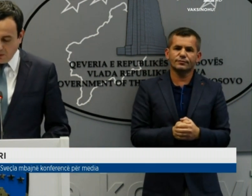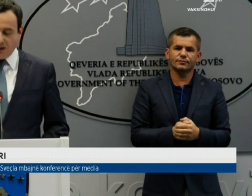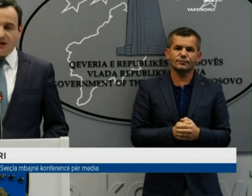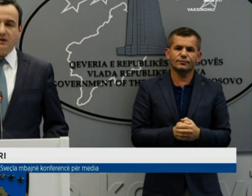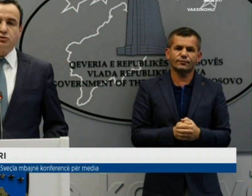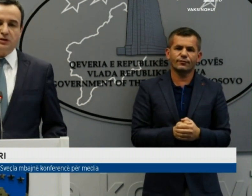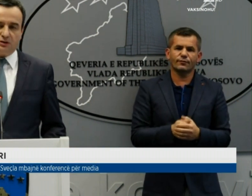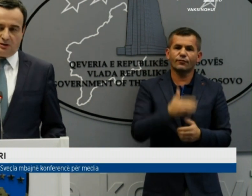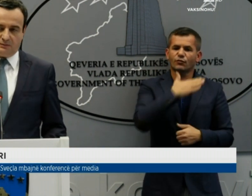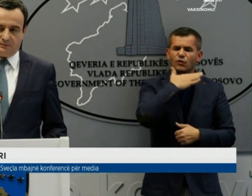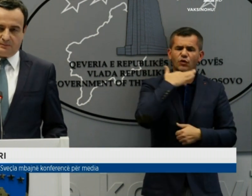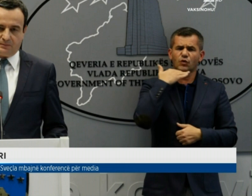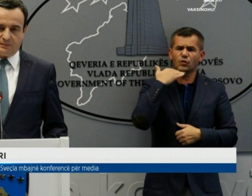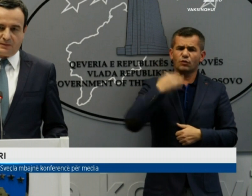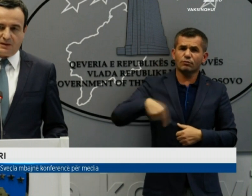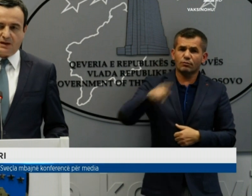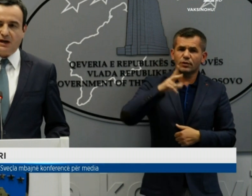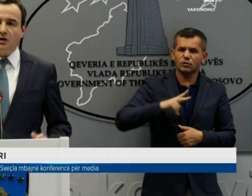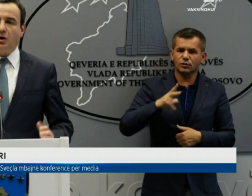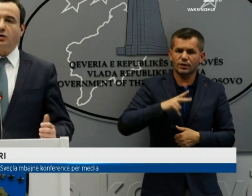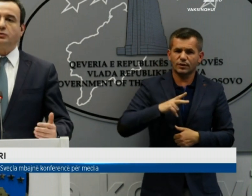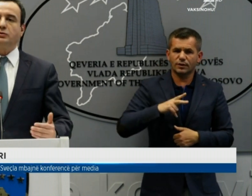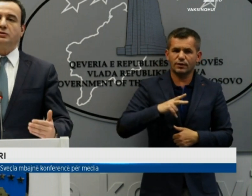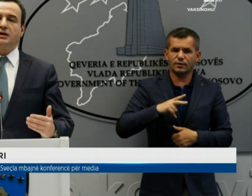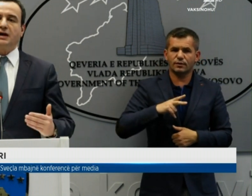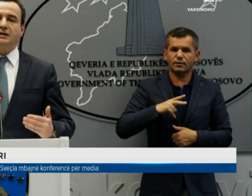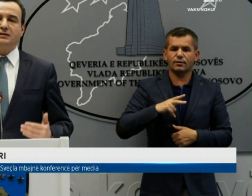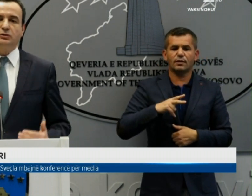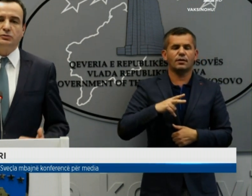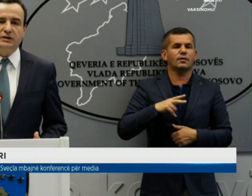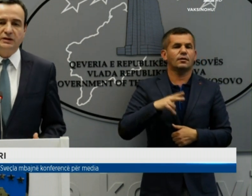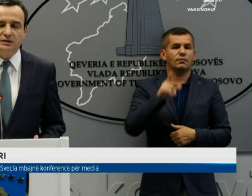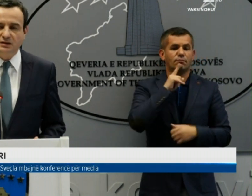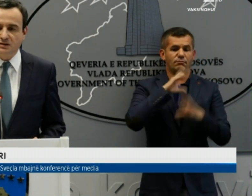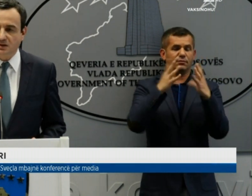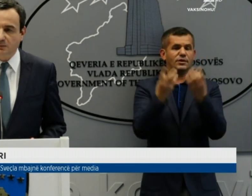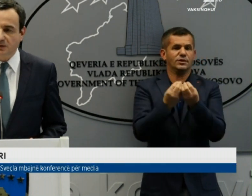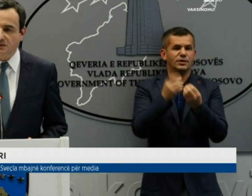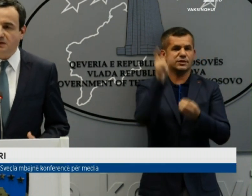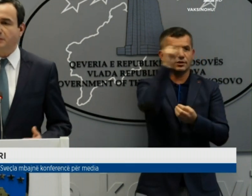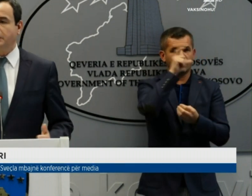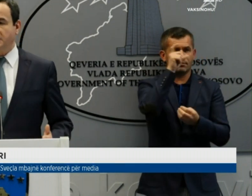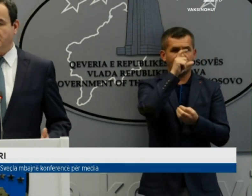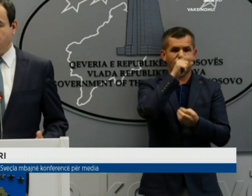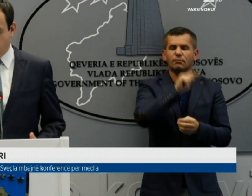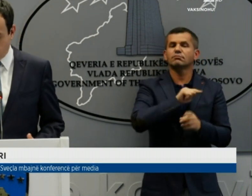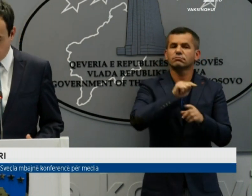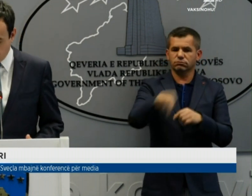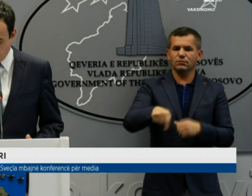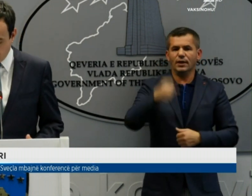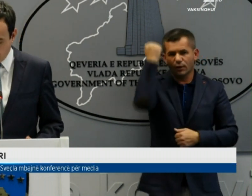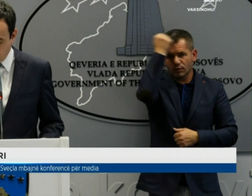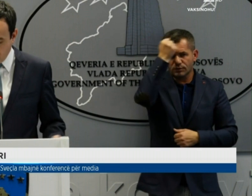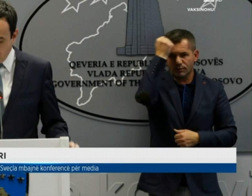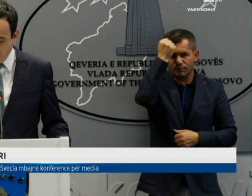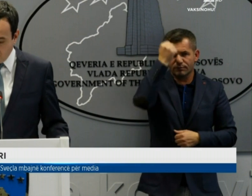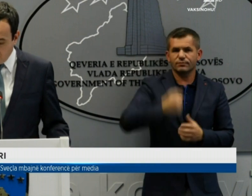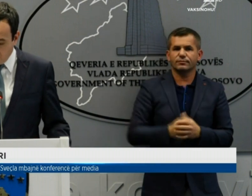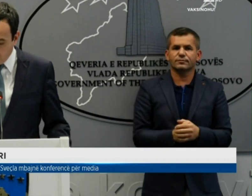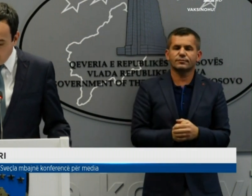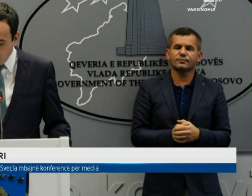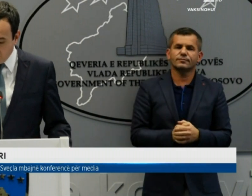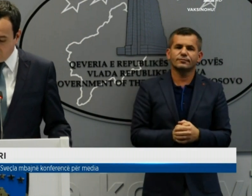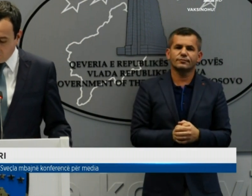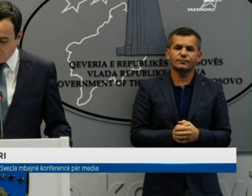Dhjetra mira qytetarë kanë ardhur nga territori i Serbisë në Republikën e Kosovës.